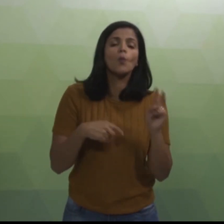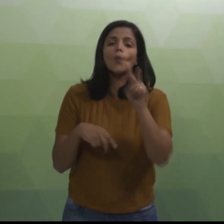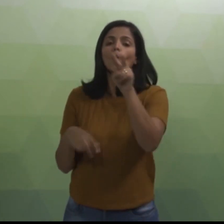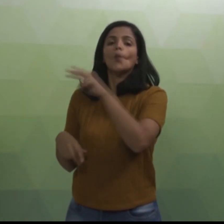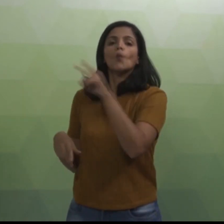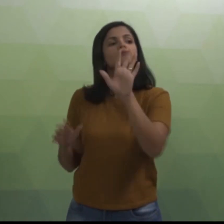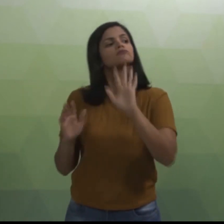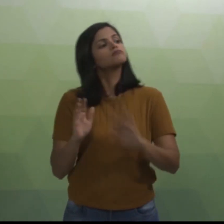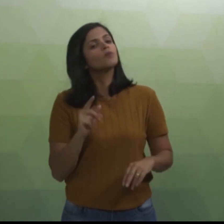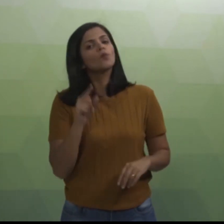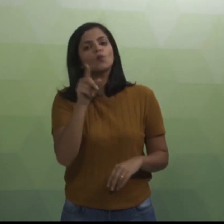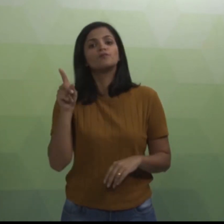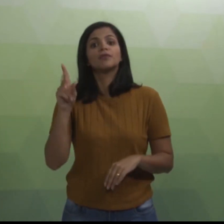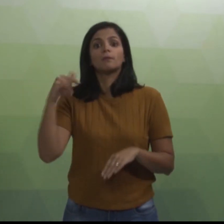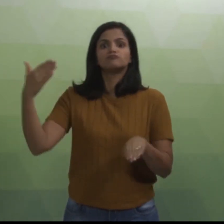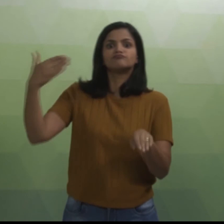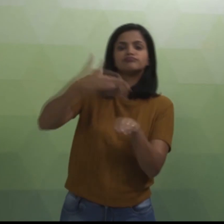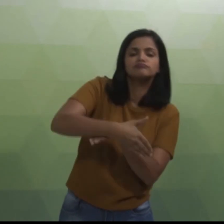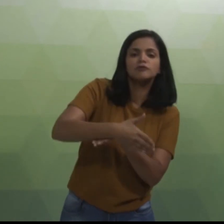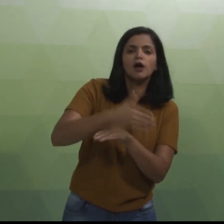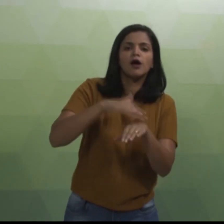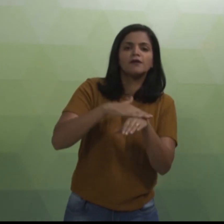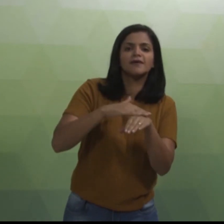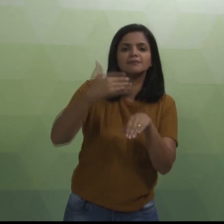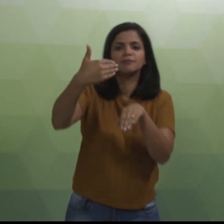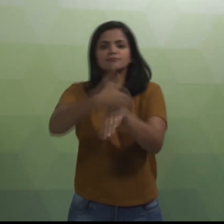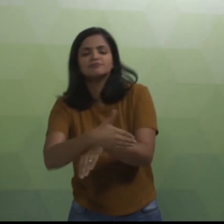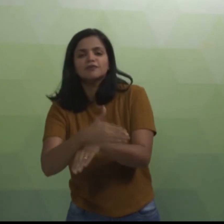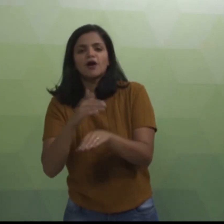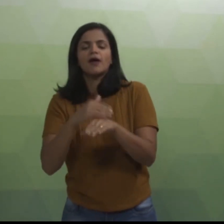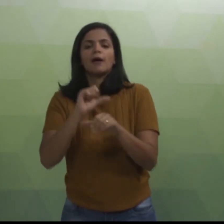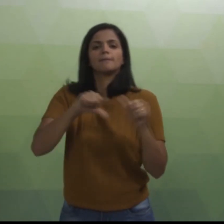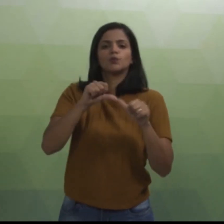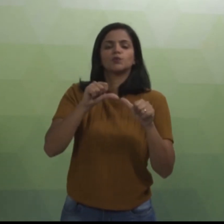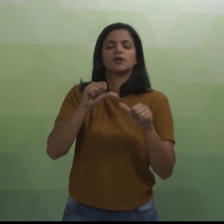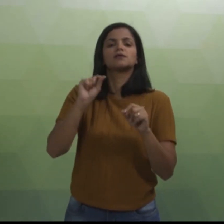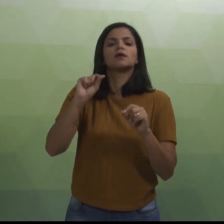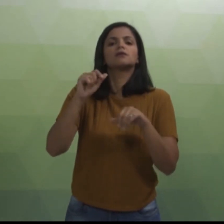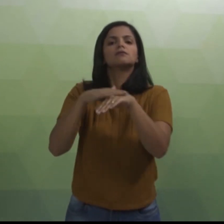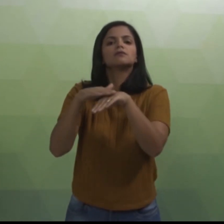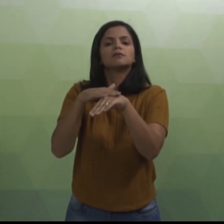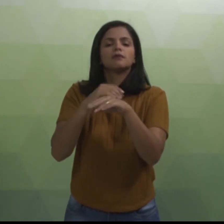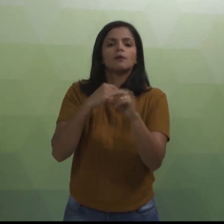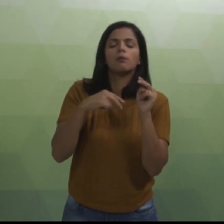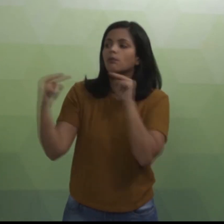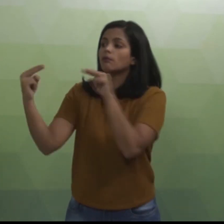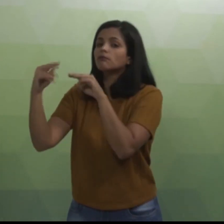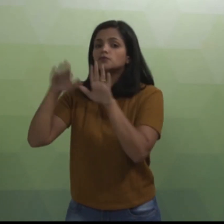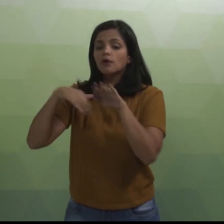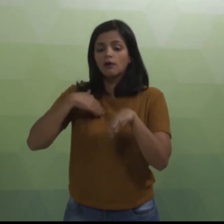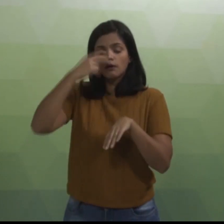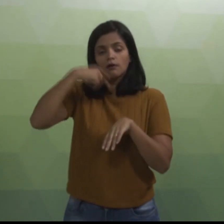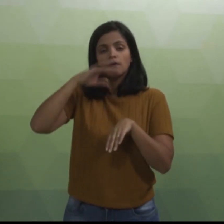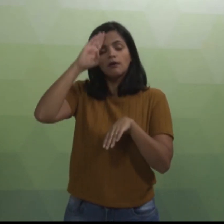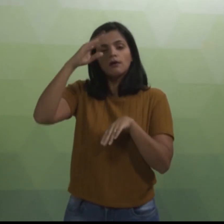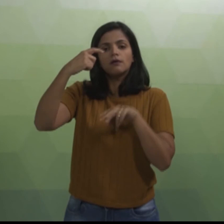Que horas vai chegar? Ele virá? Então, essa marcação do olhar,